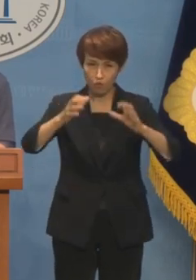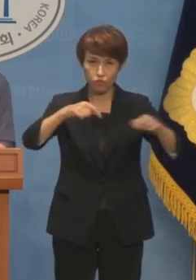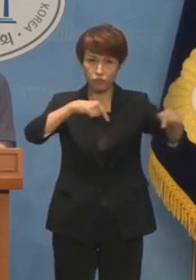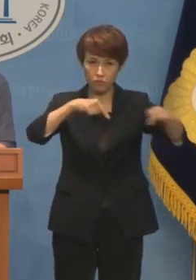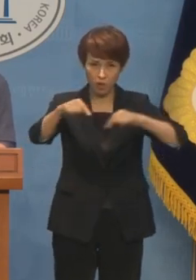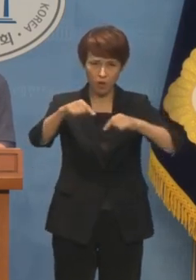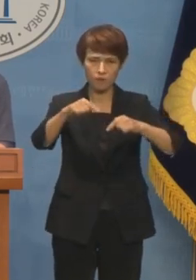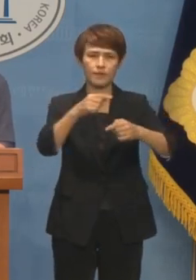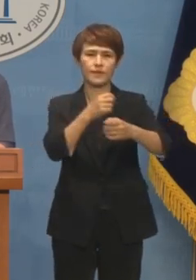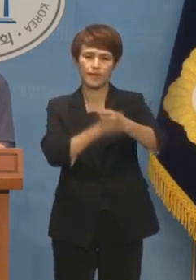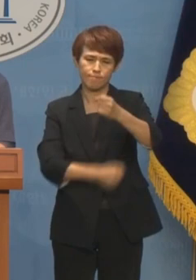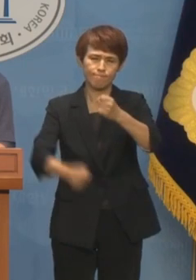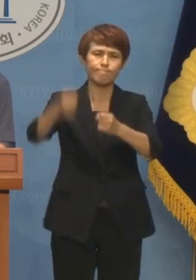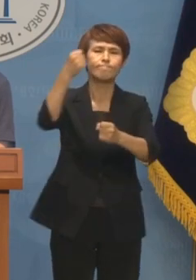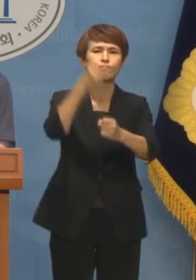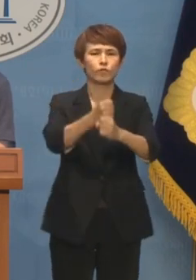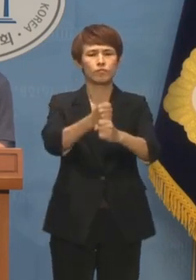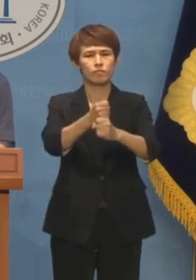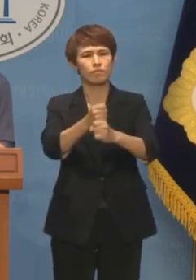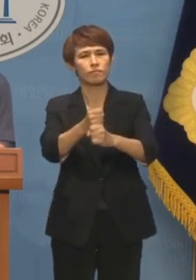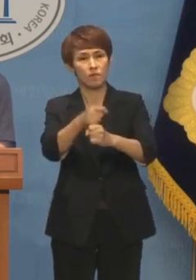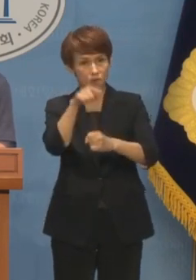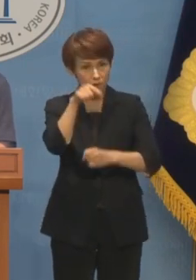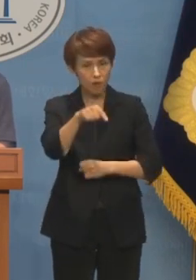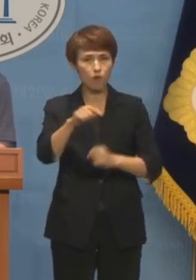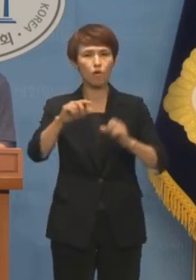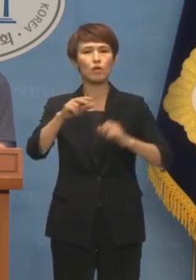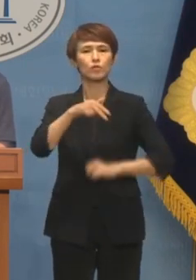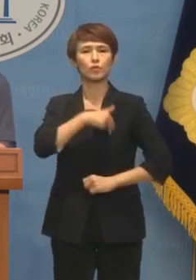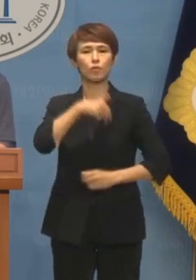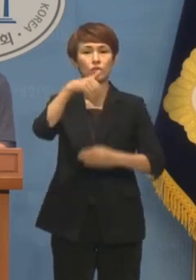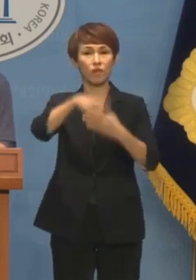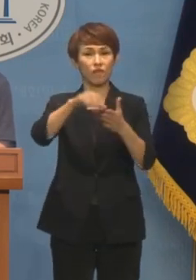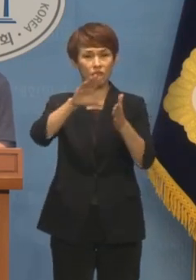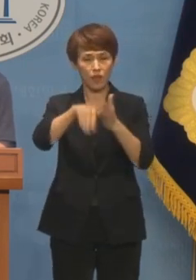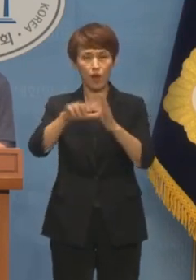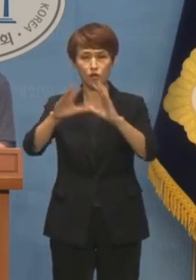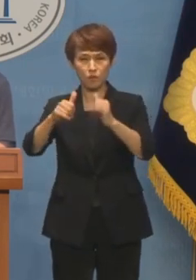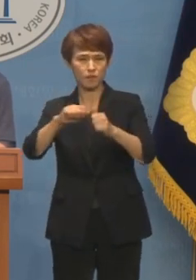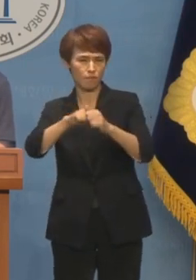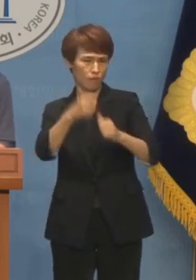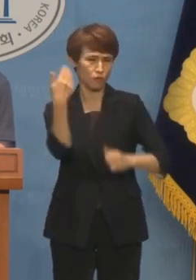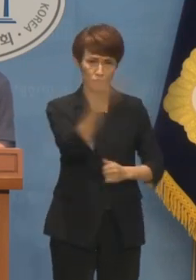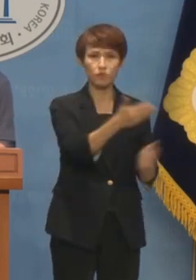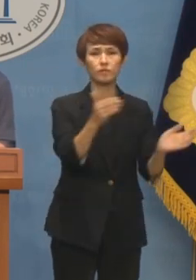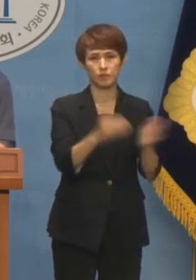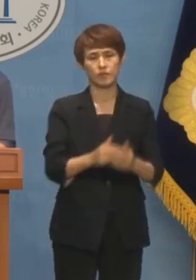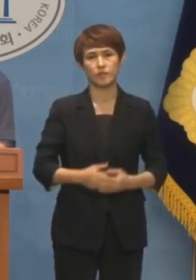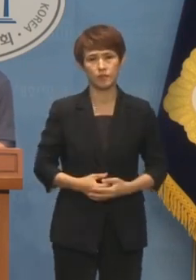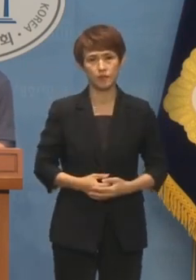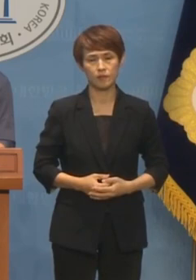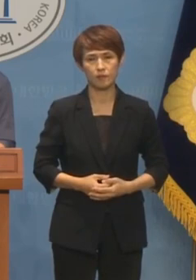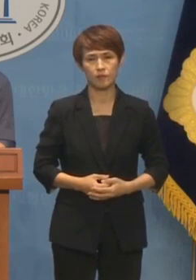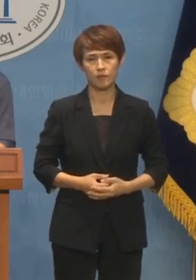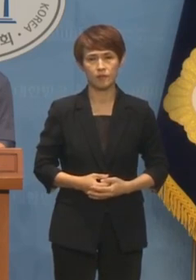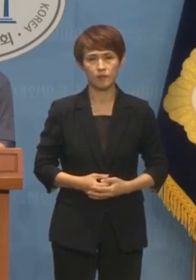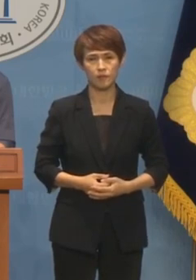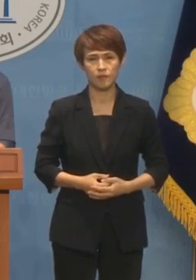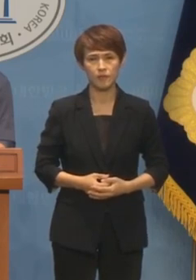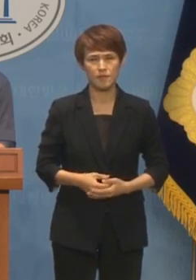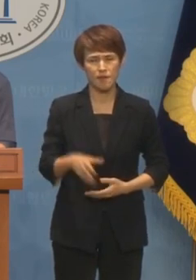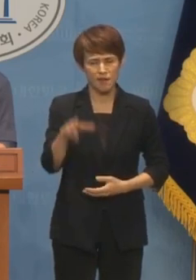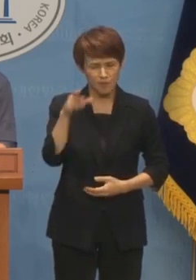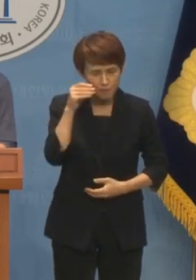원상 회복하라는 것이야말로 지난 총선의 준엄한 민심이었습니다. 부디